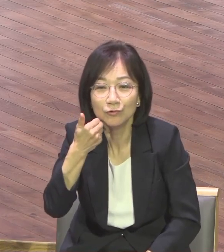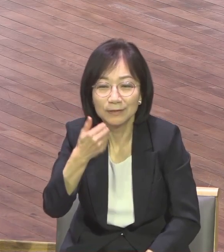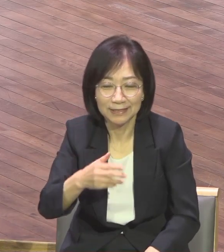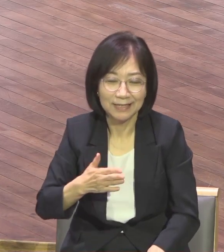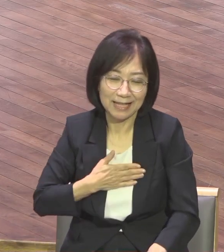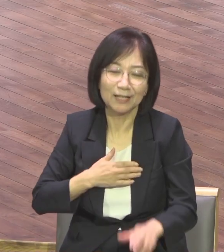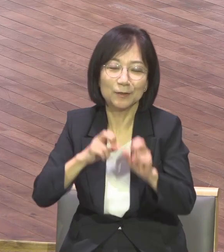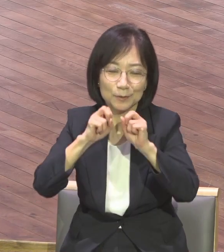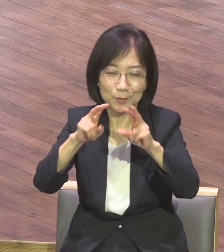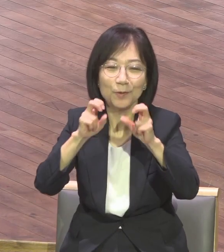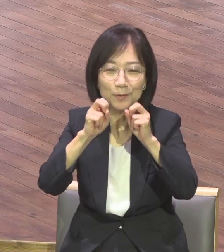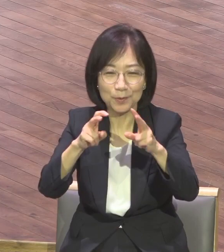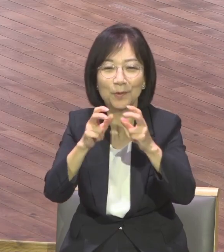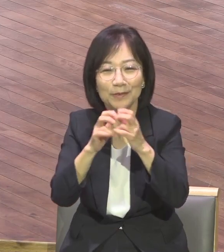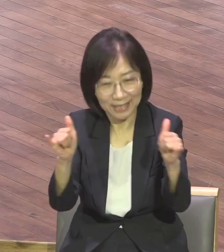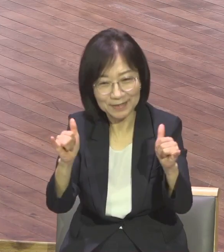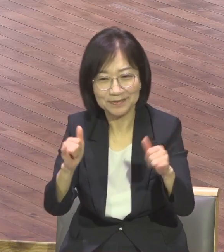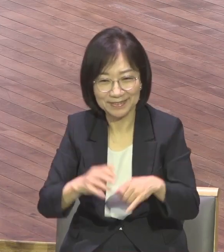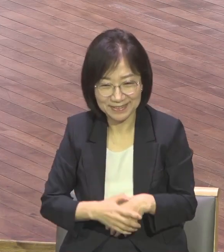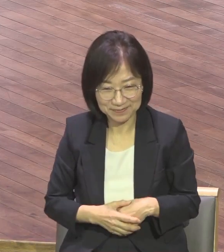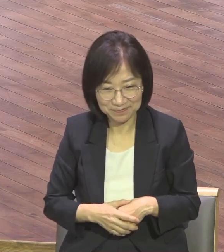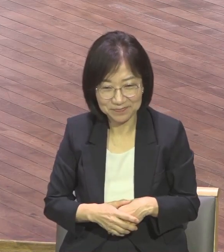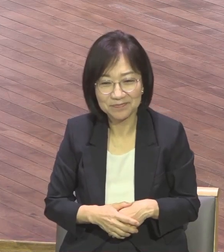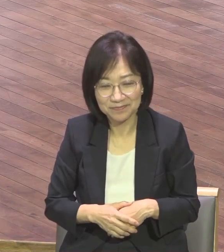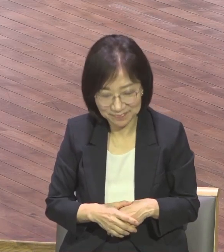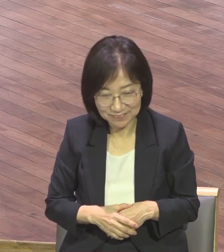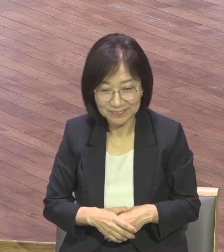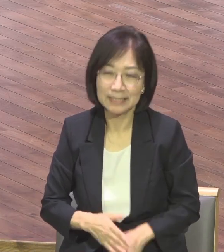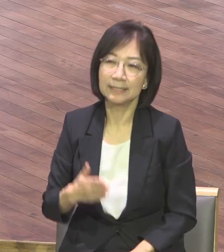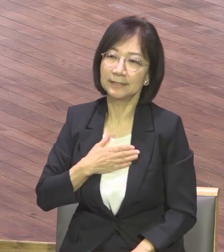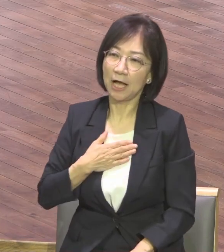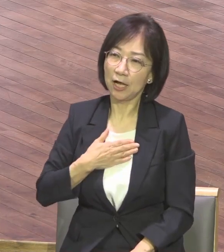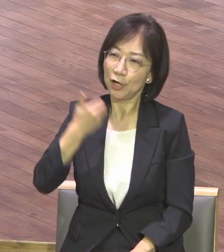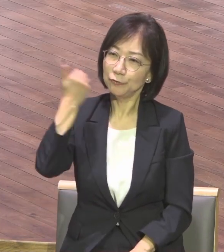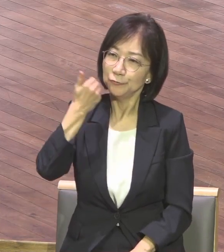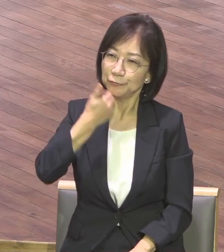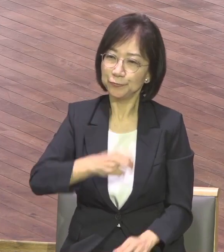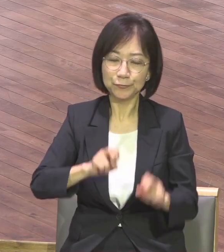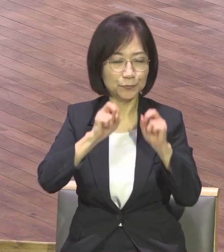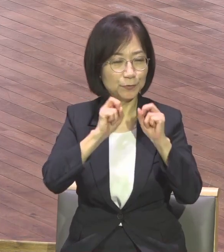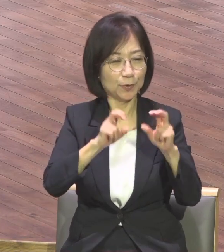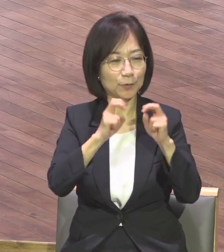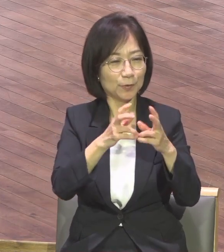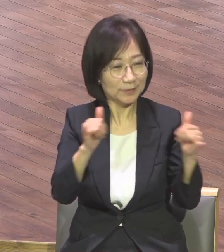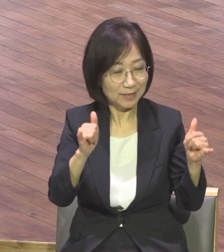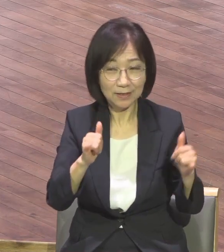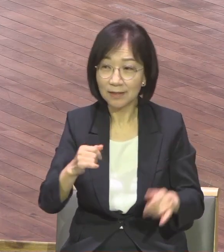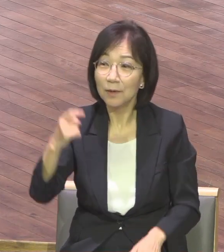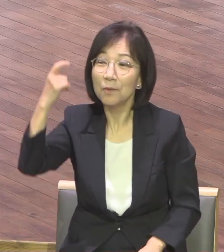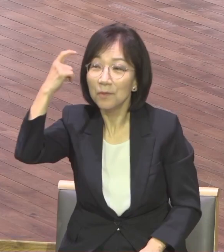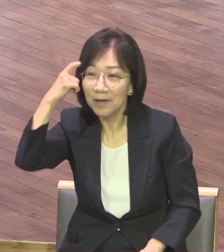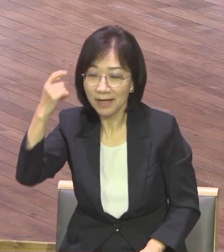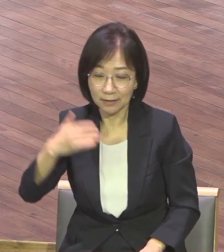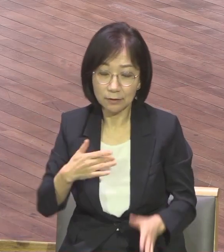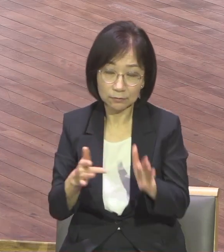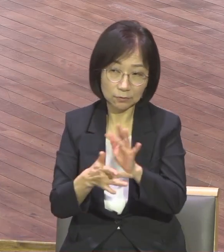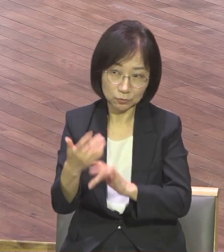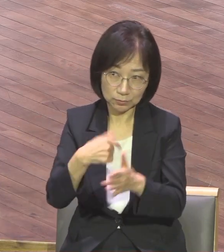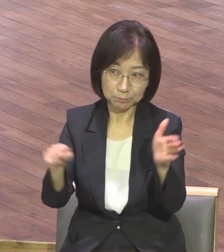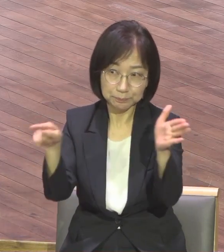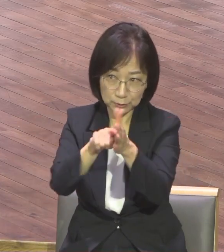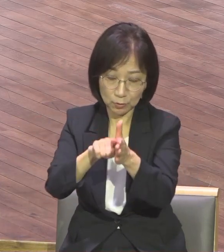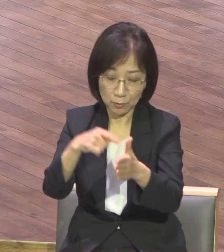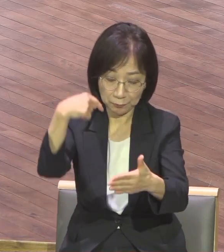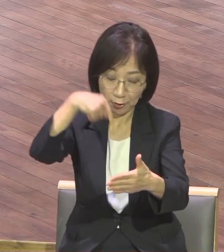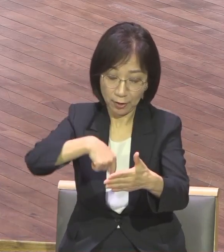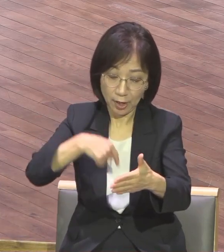아멘. 해외 가는 것 선교사라는데 여러분이 선교사라고. 예수 믿으면 예수가 있으면 선교사라고.